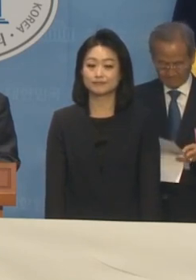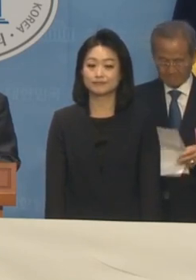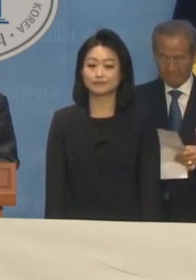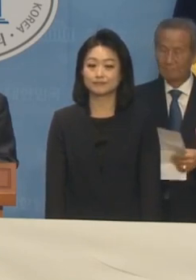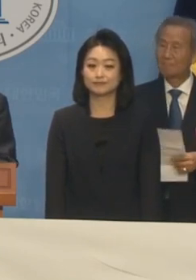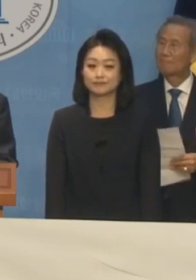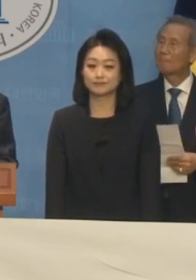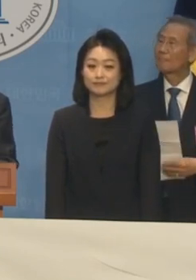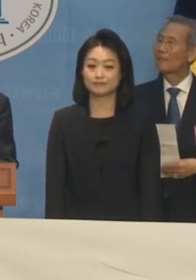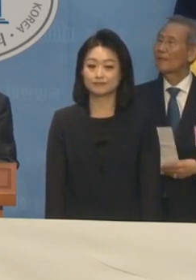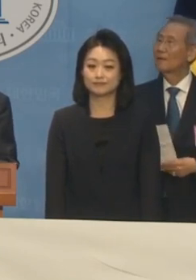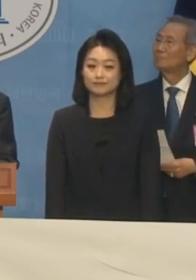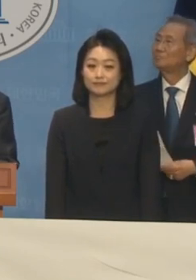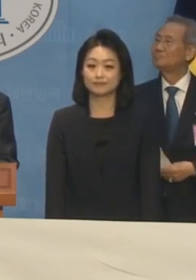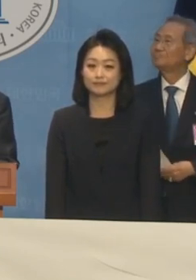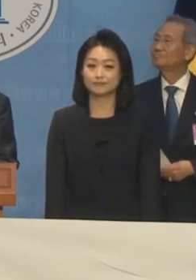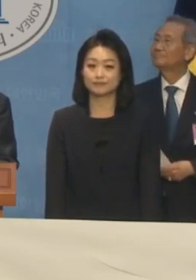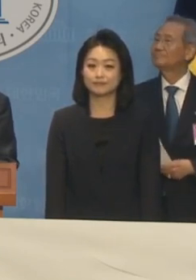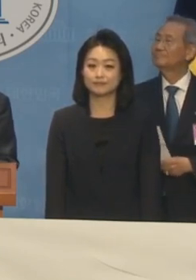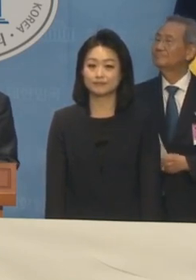네.